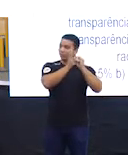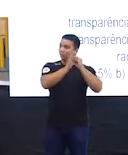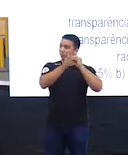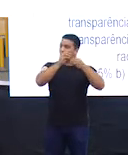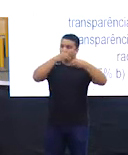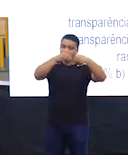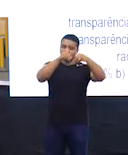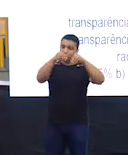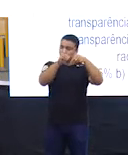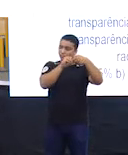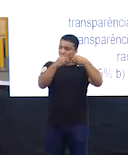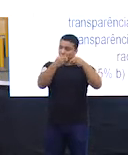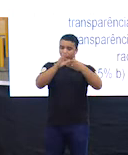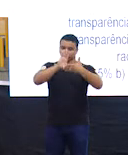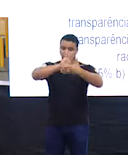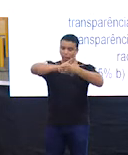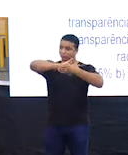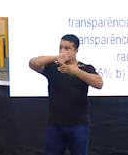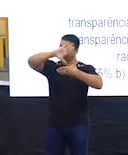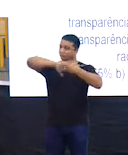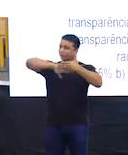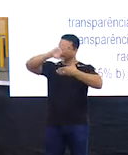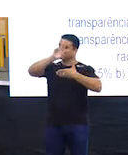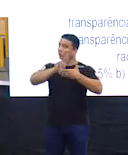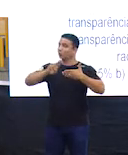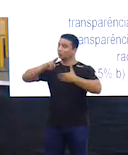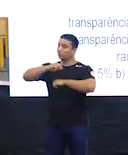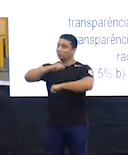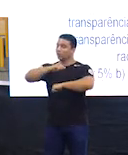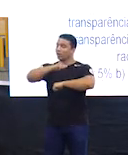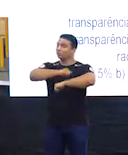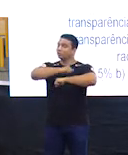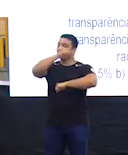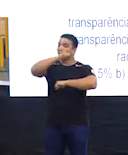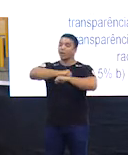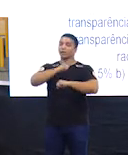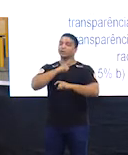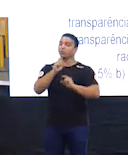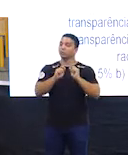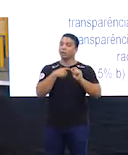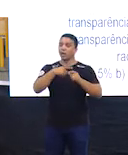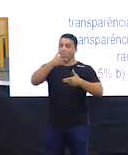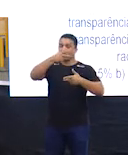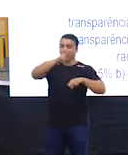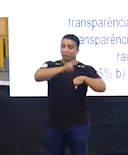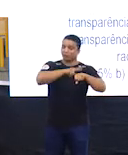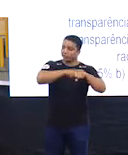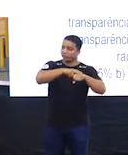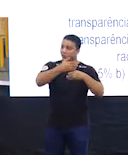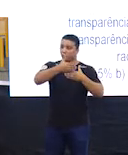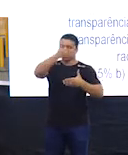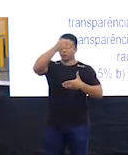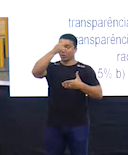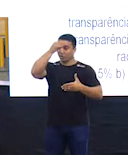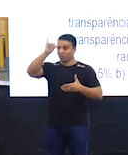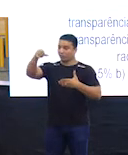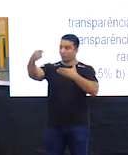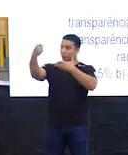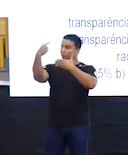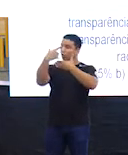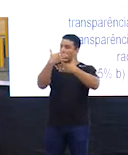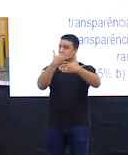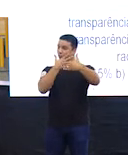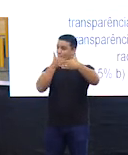de insufilme são utilizadas em janelas de edifícios e vidros de veículos para reduzir a radiação